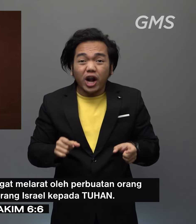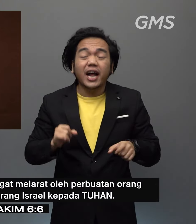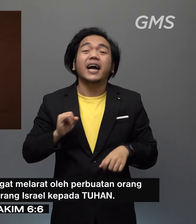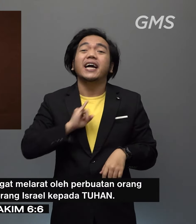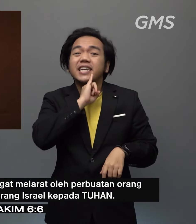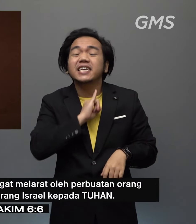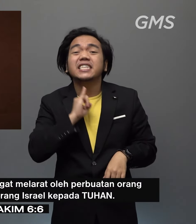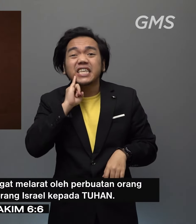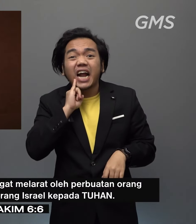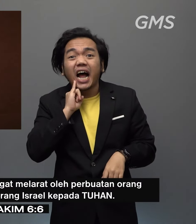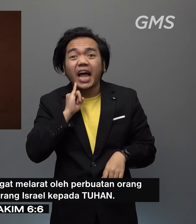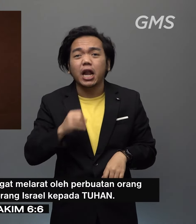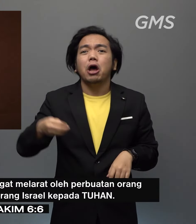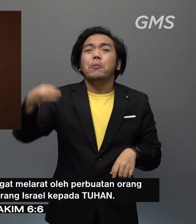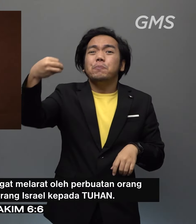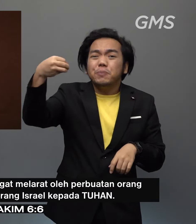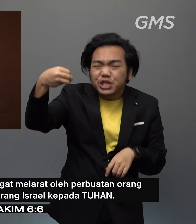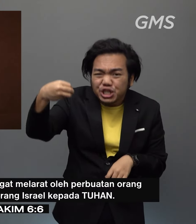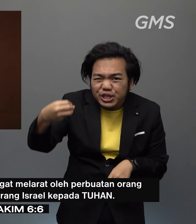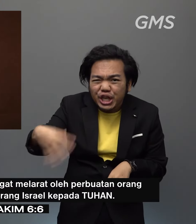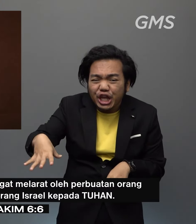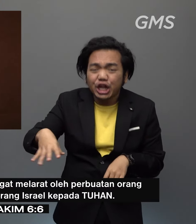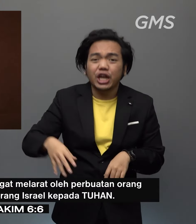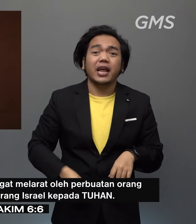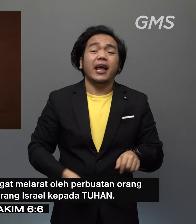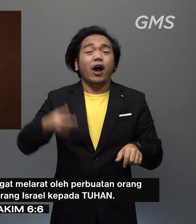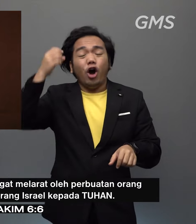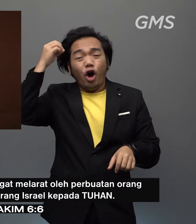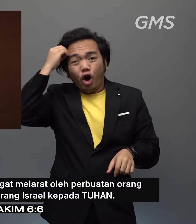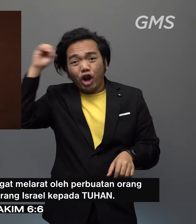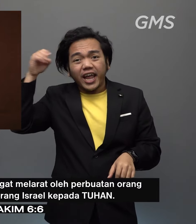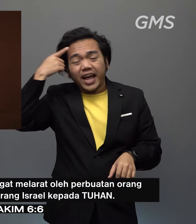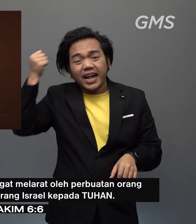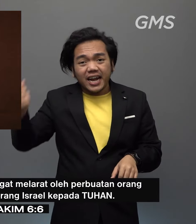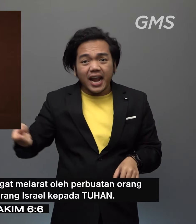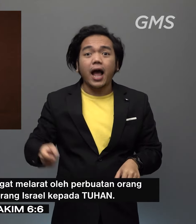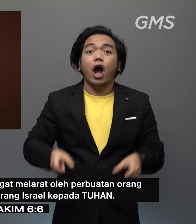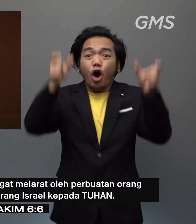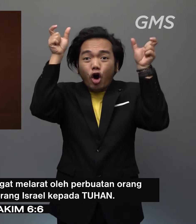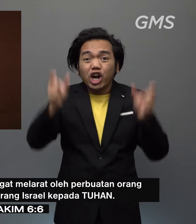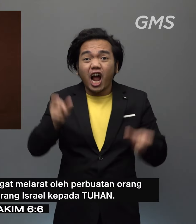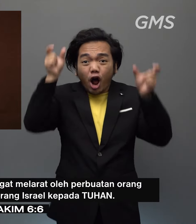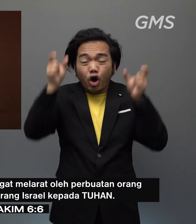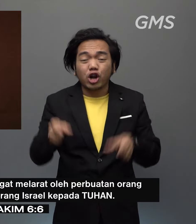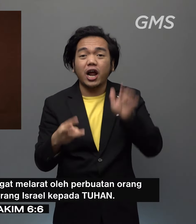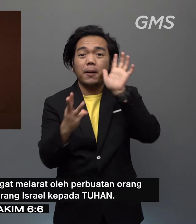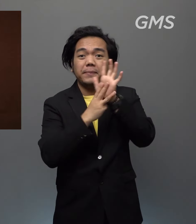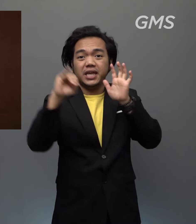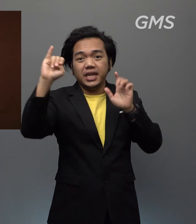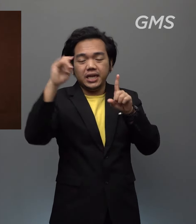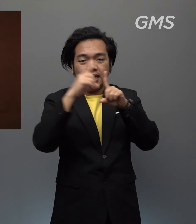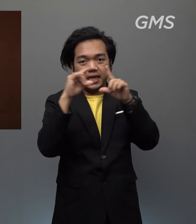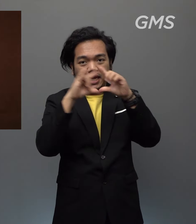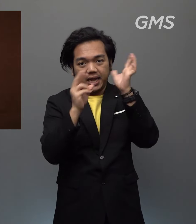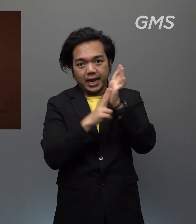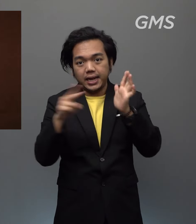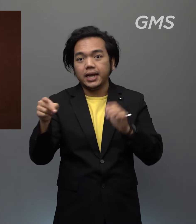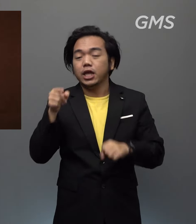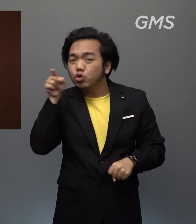sangat melarat oleh perbuatan orang Midian itu. Kondisinya tidak menjadi baik.